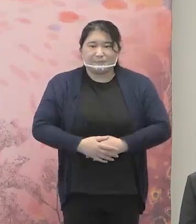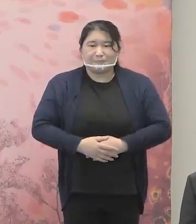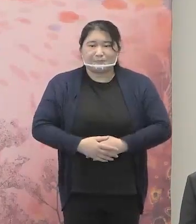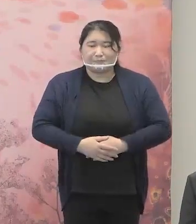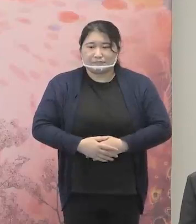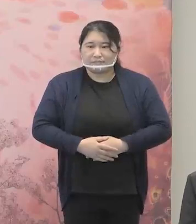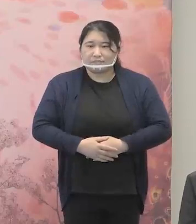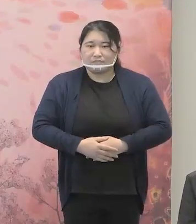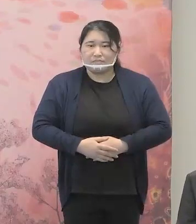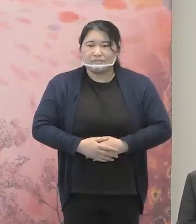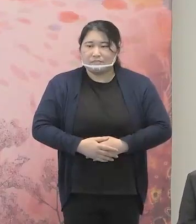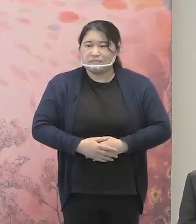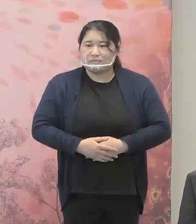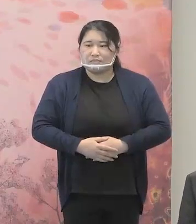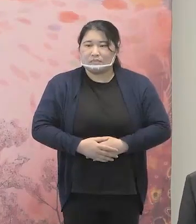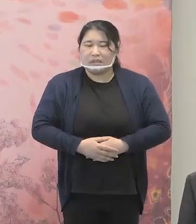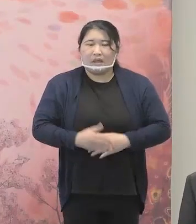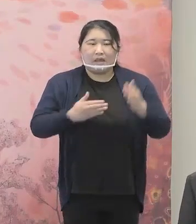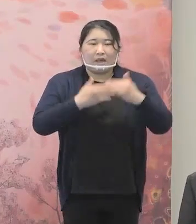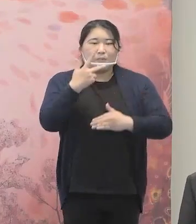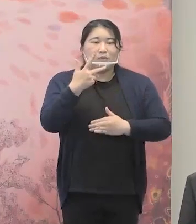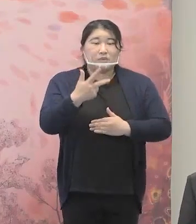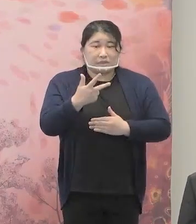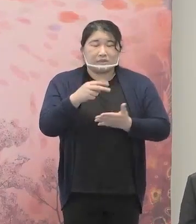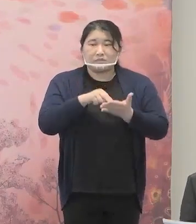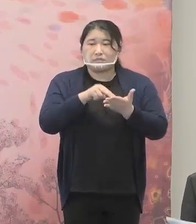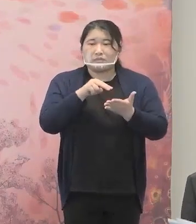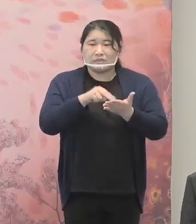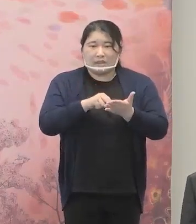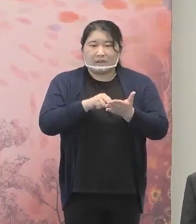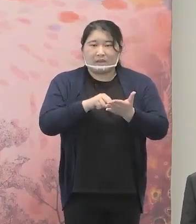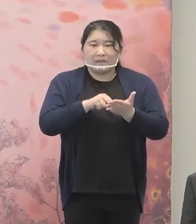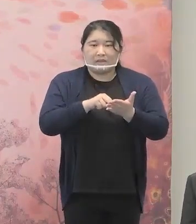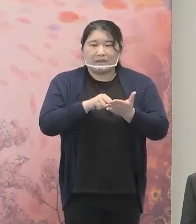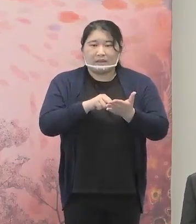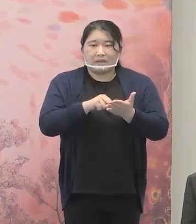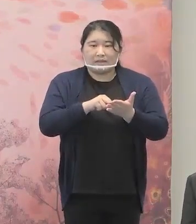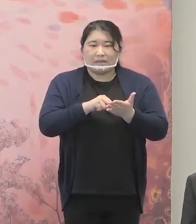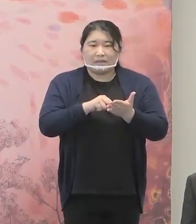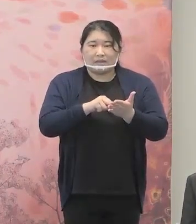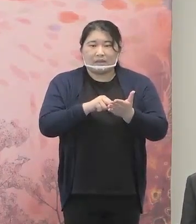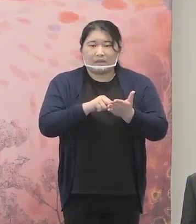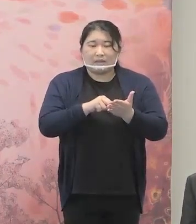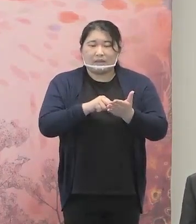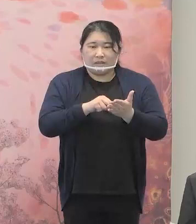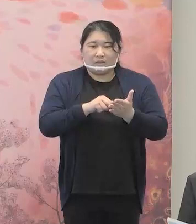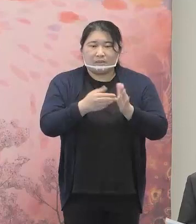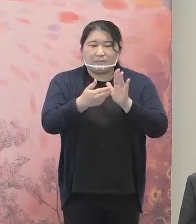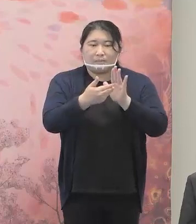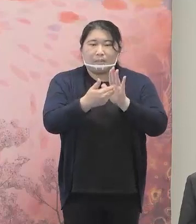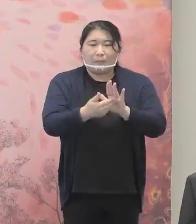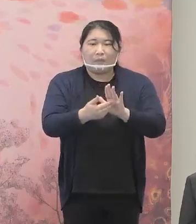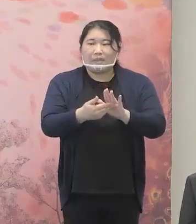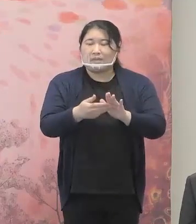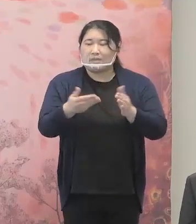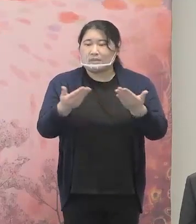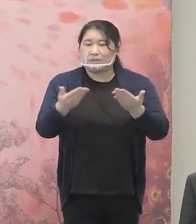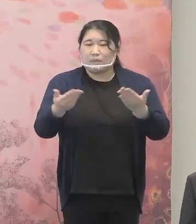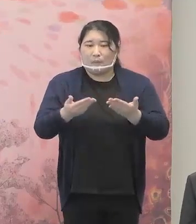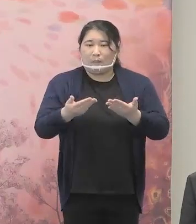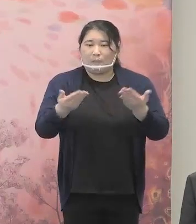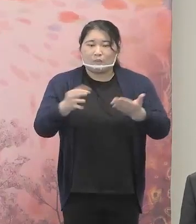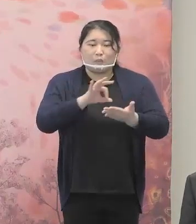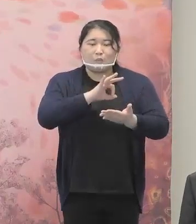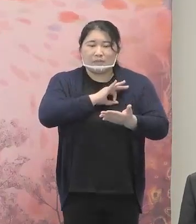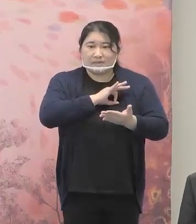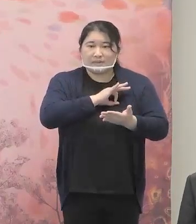で、中断ございますが、青森市としてはその担いとして、その防疫作業に従事されます県職員の感染防